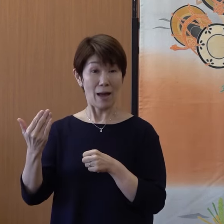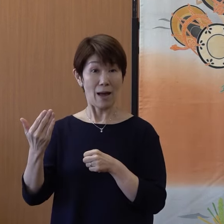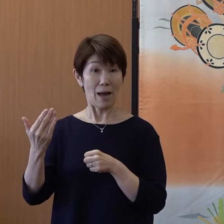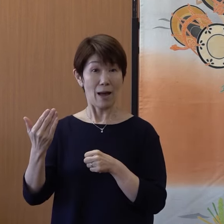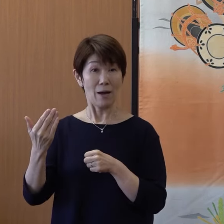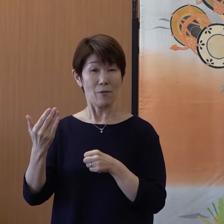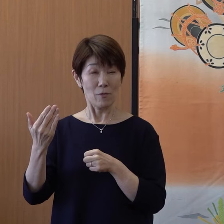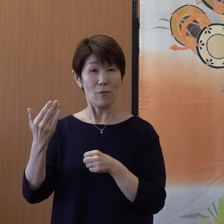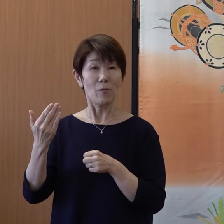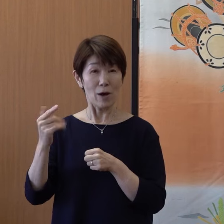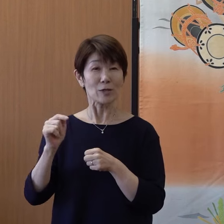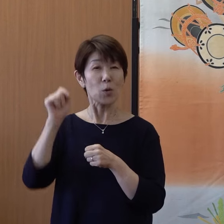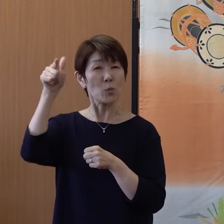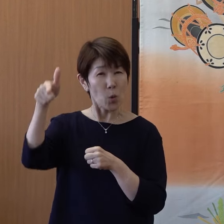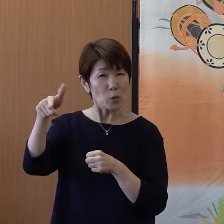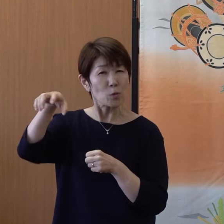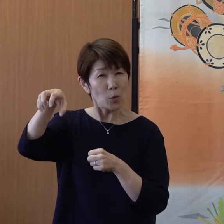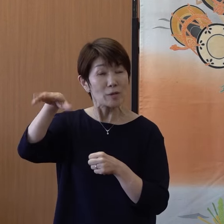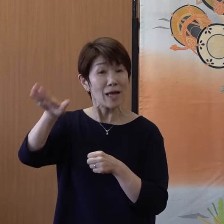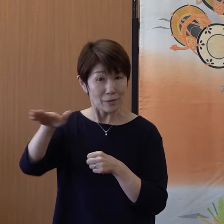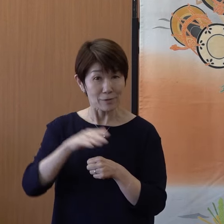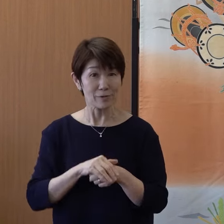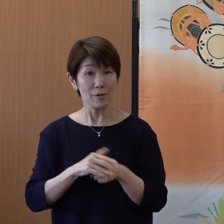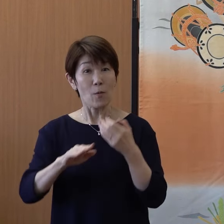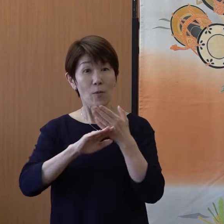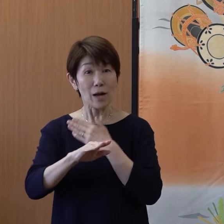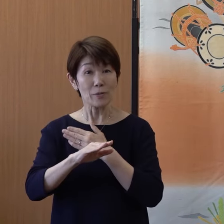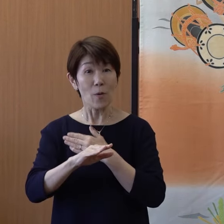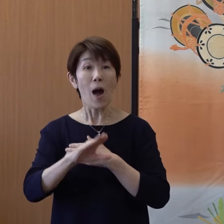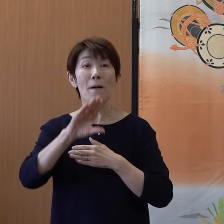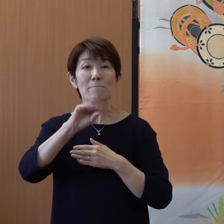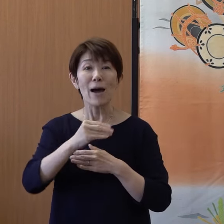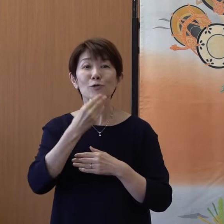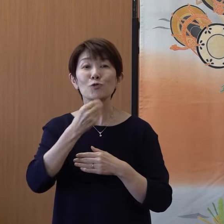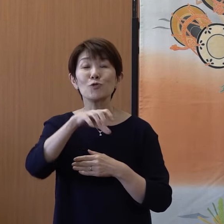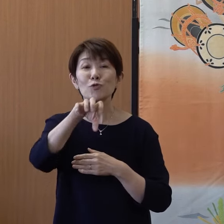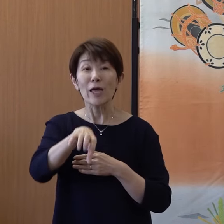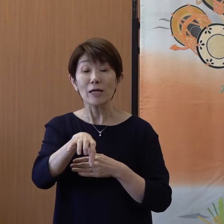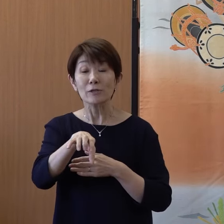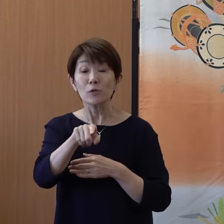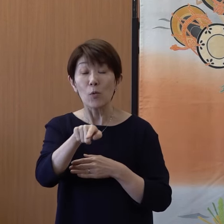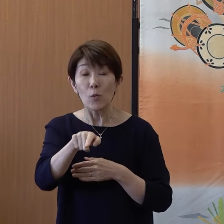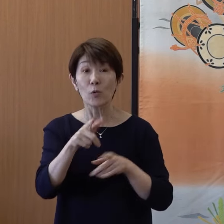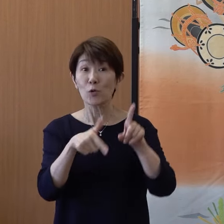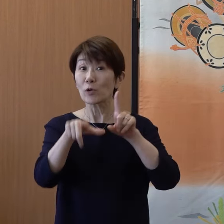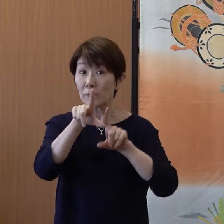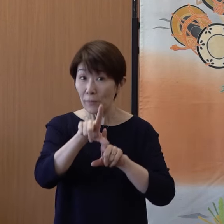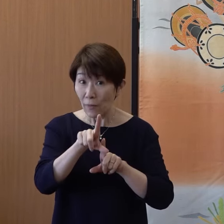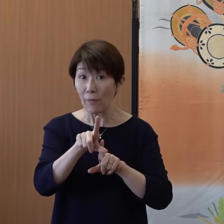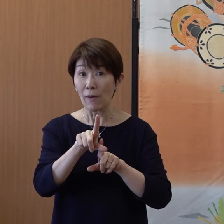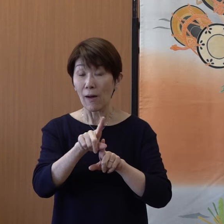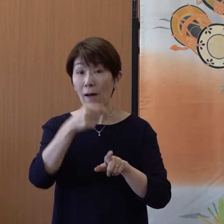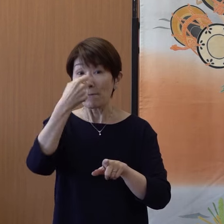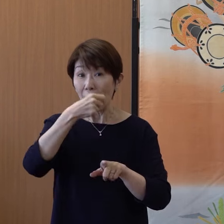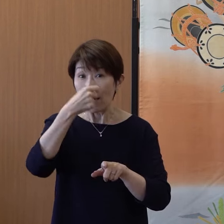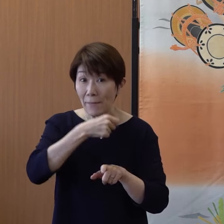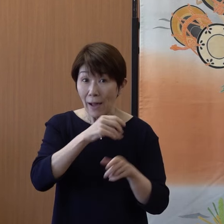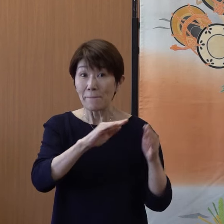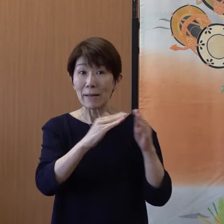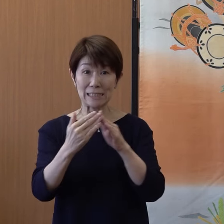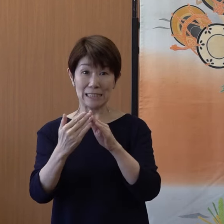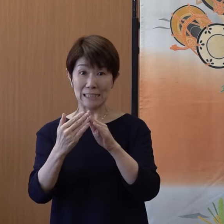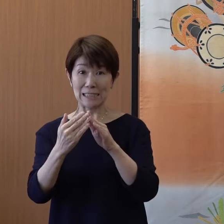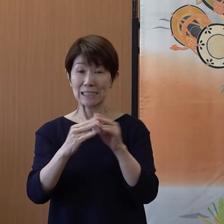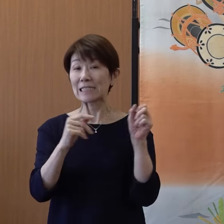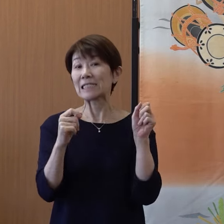いところでもありますし、他の万寿園よりも、比較的、街中に近いといいますか、